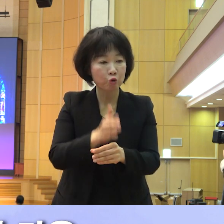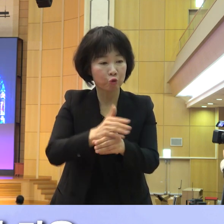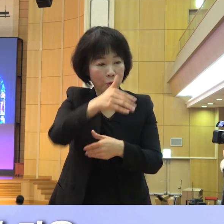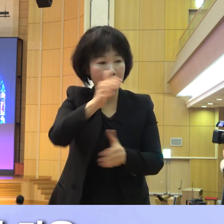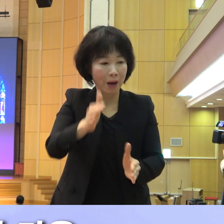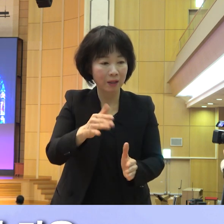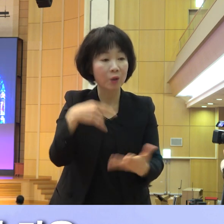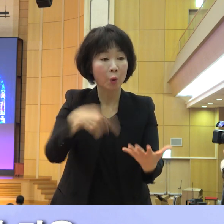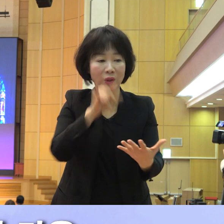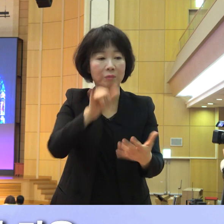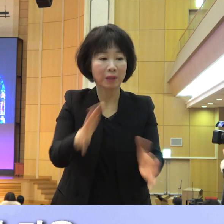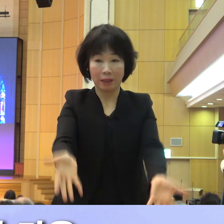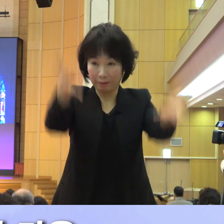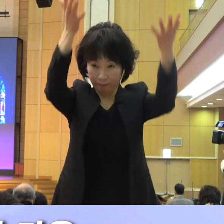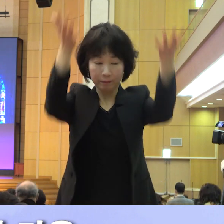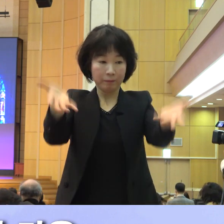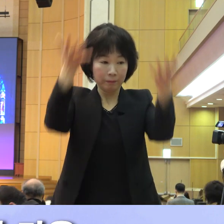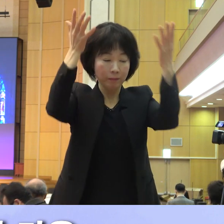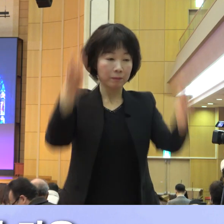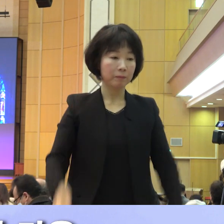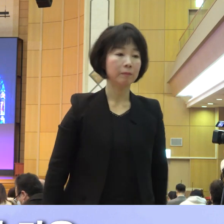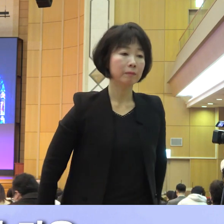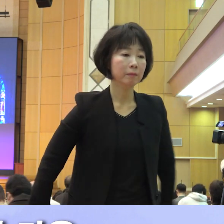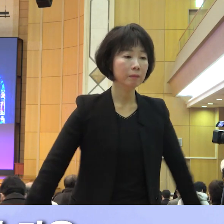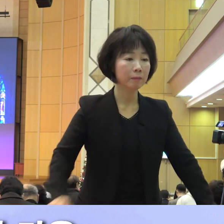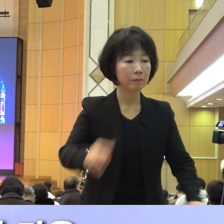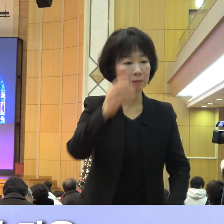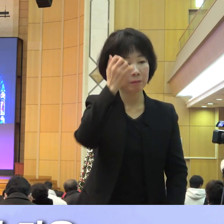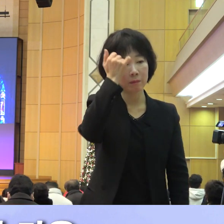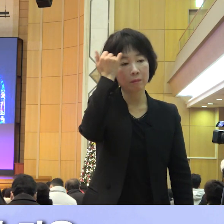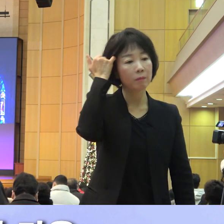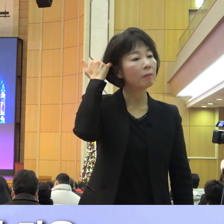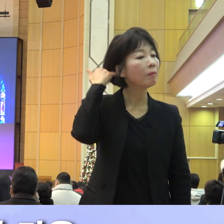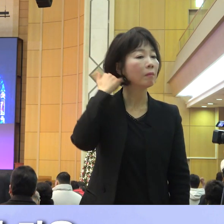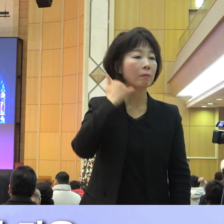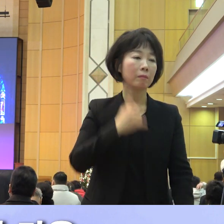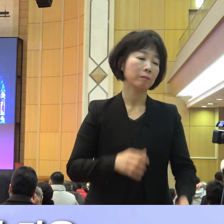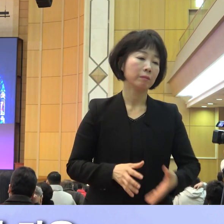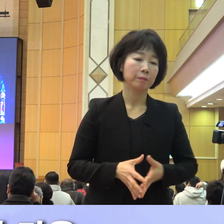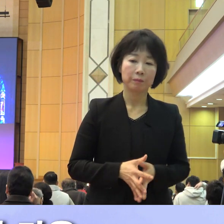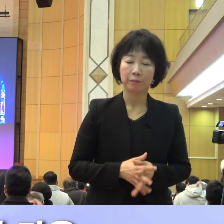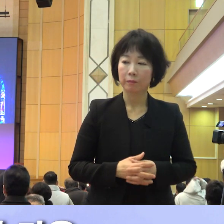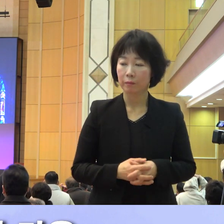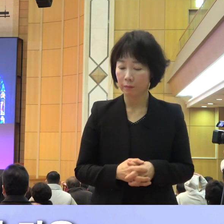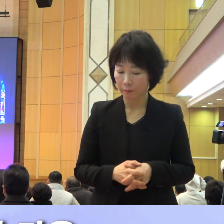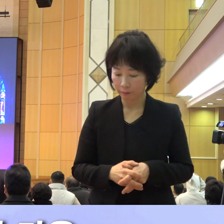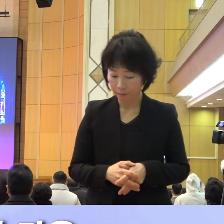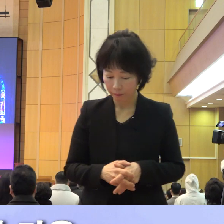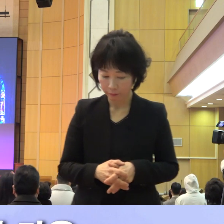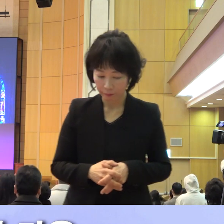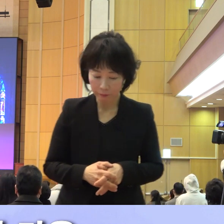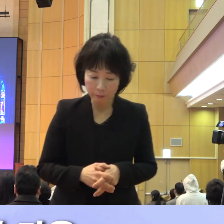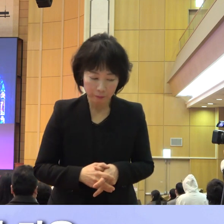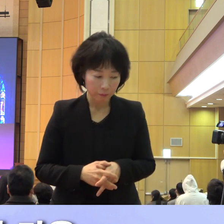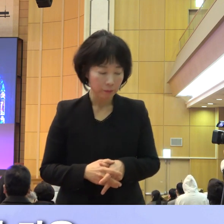그 자리에 일어나시길 바라고 좋으신 하나님 1절만 찬양드리고 축도함으로 마치겠습니다.